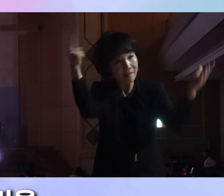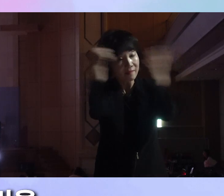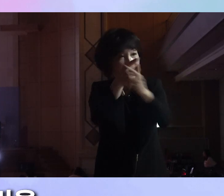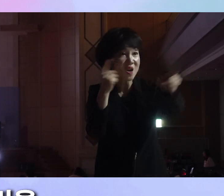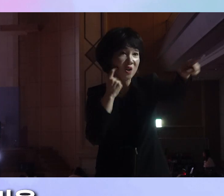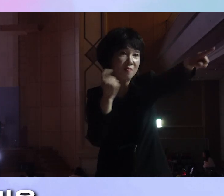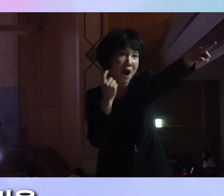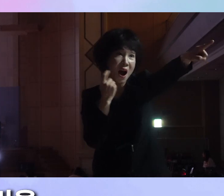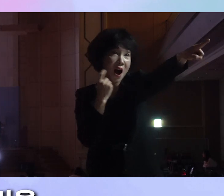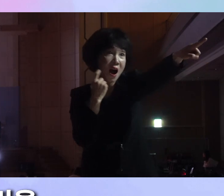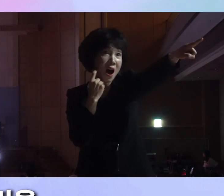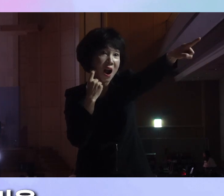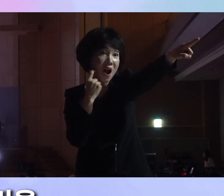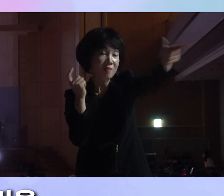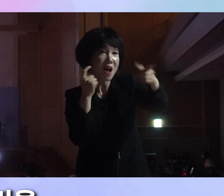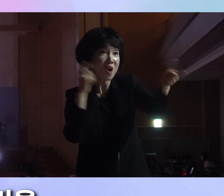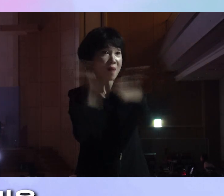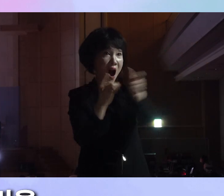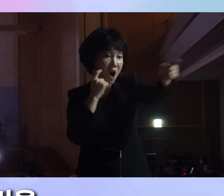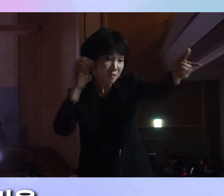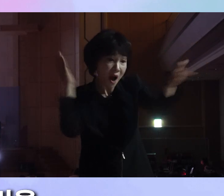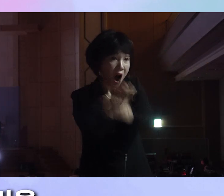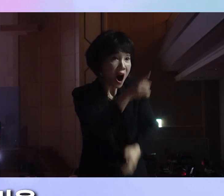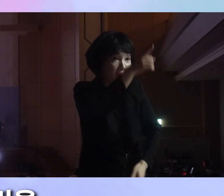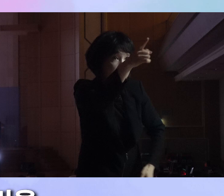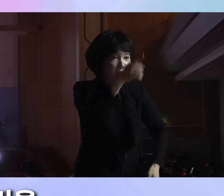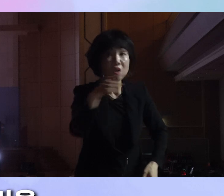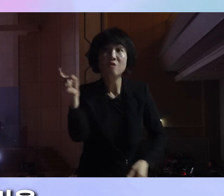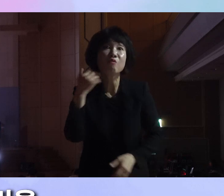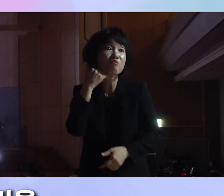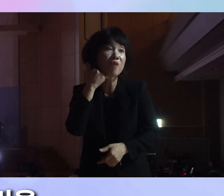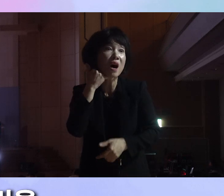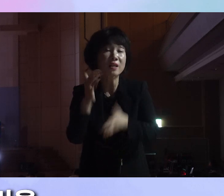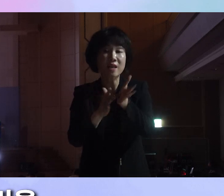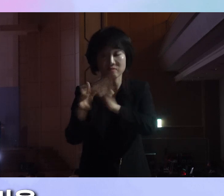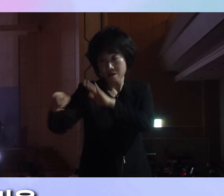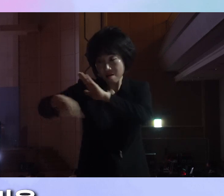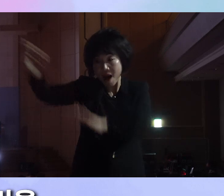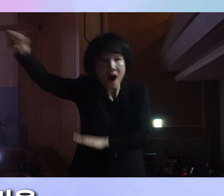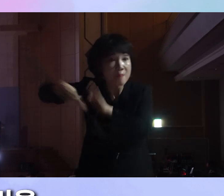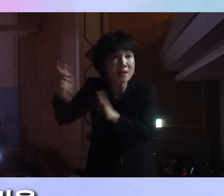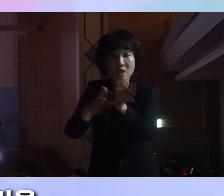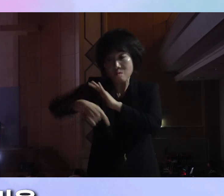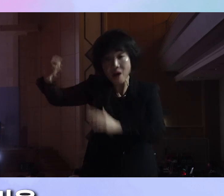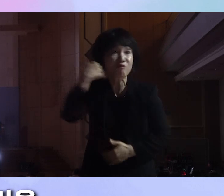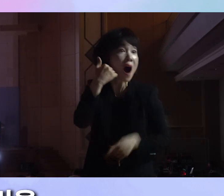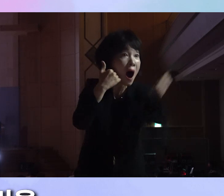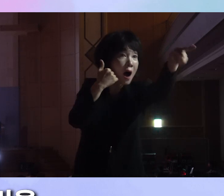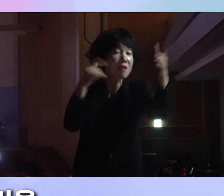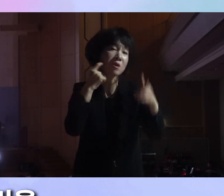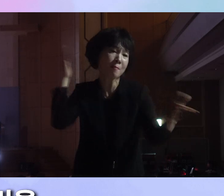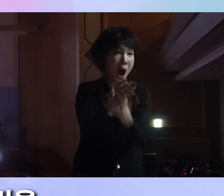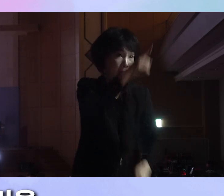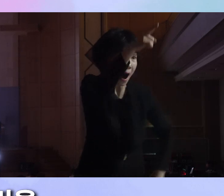거짓말이야. 거짓말하고 있어 지금. 누구야? 누가 그렇게 말하라고 시켰지?